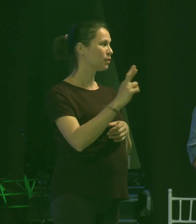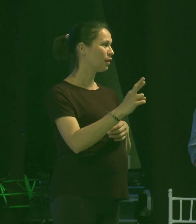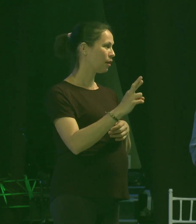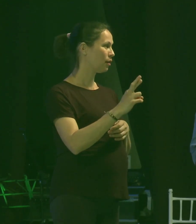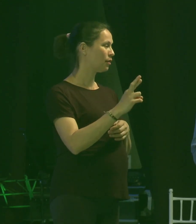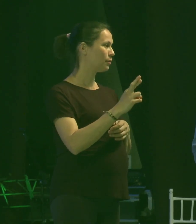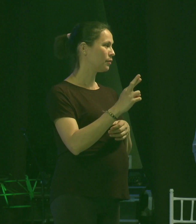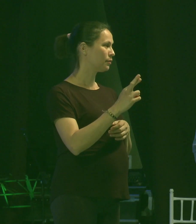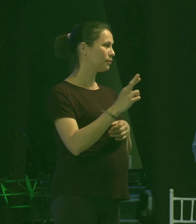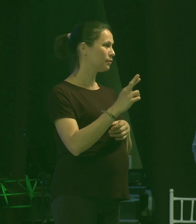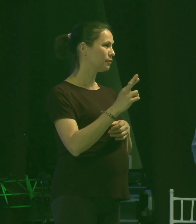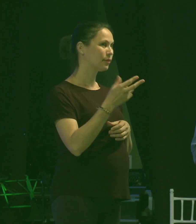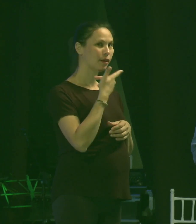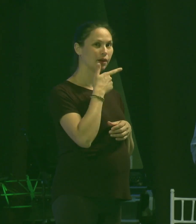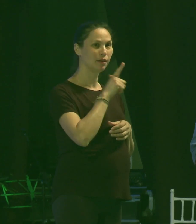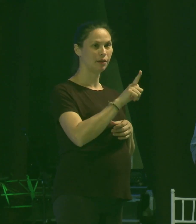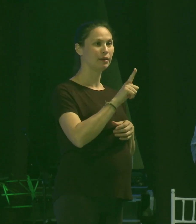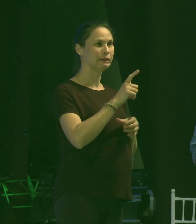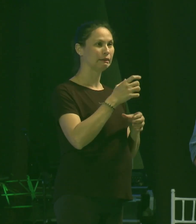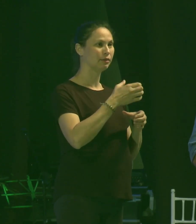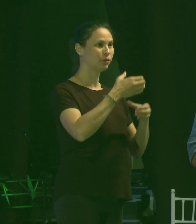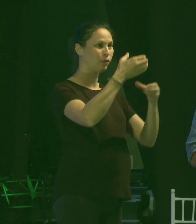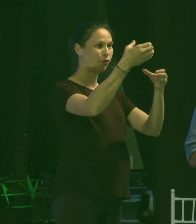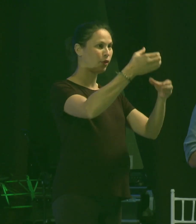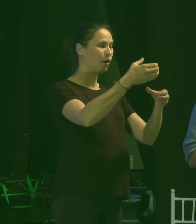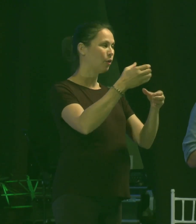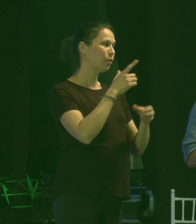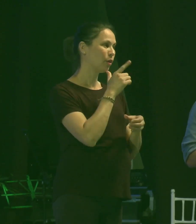troféu Rio Ijuí.